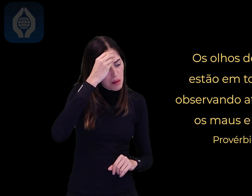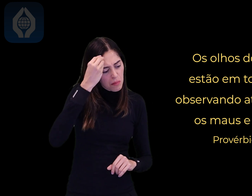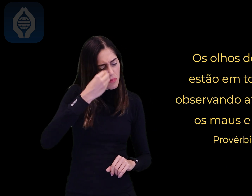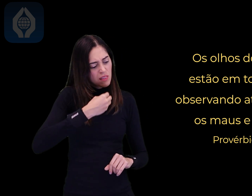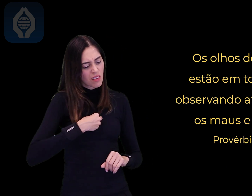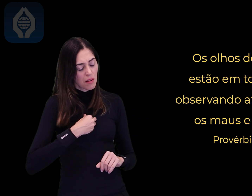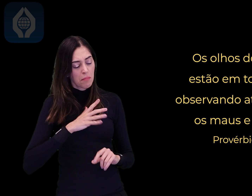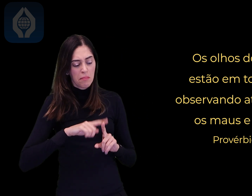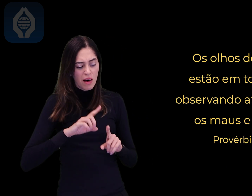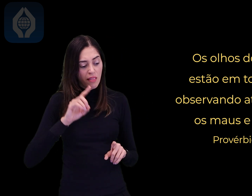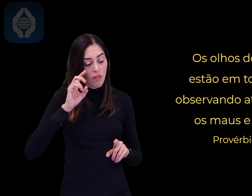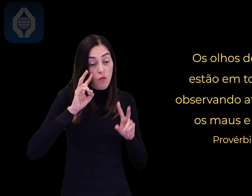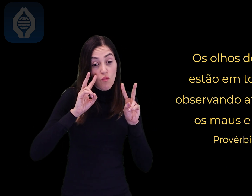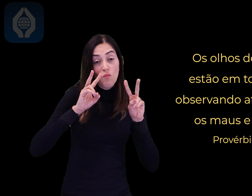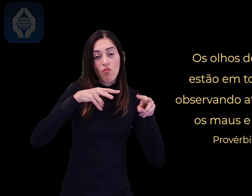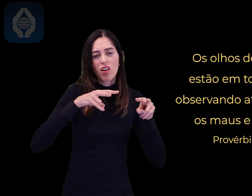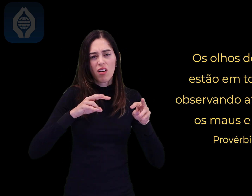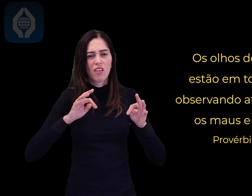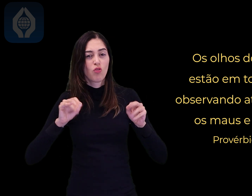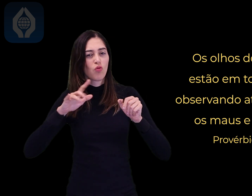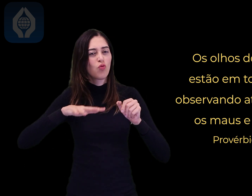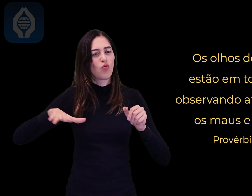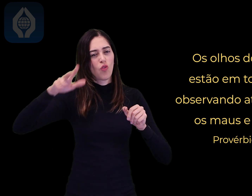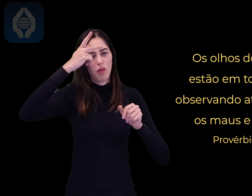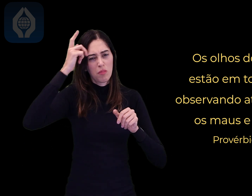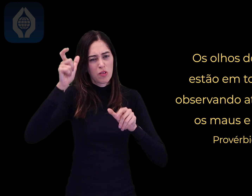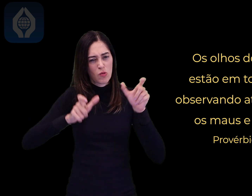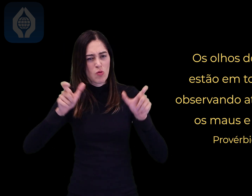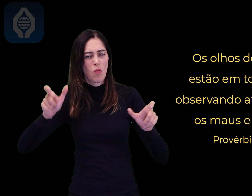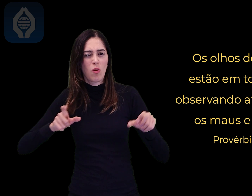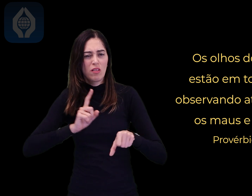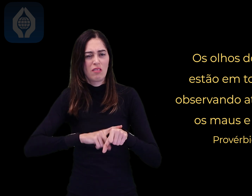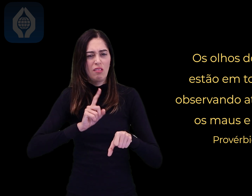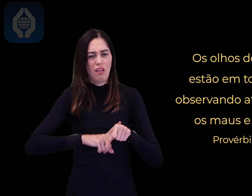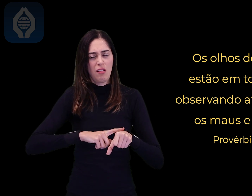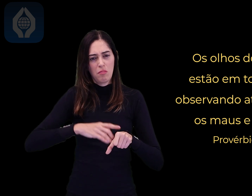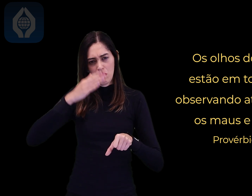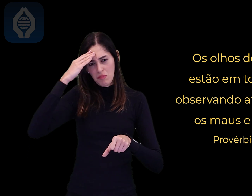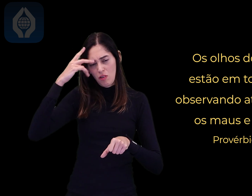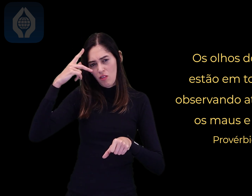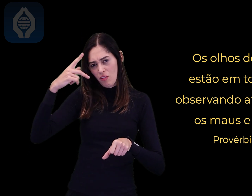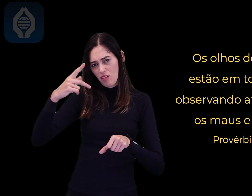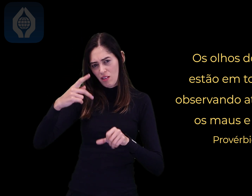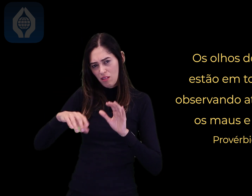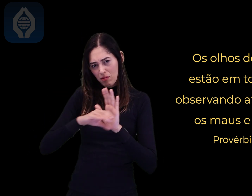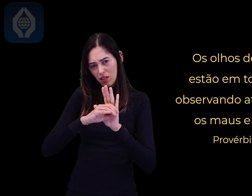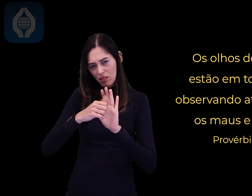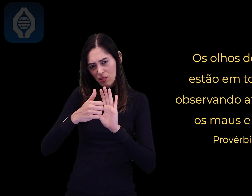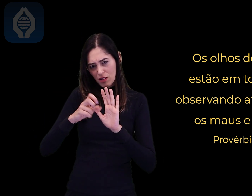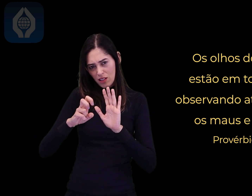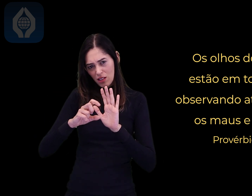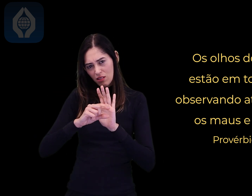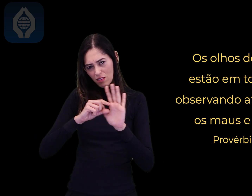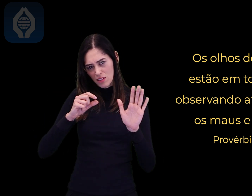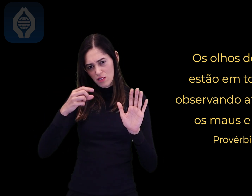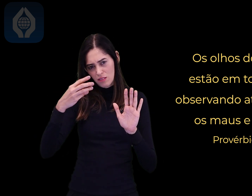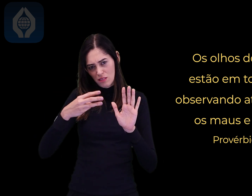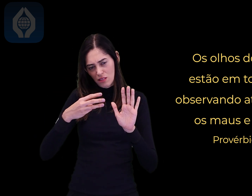as pessoas o tempo todo, segundo Provérbios 15:3. Ele se interessa por todas as